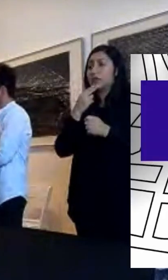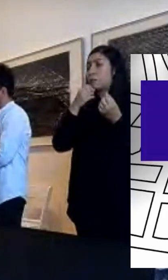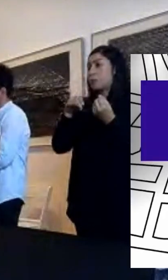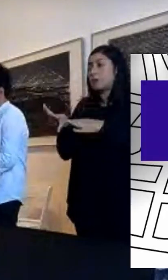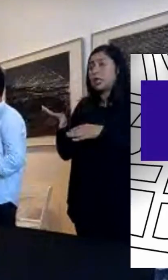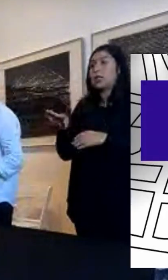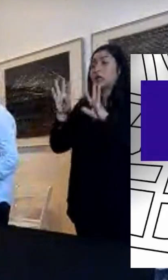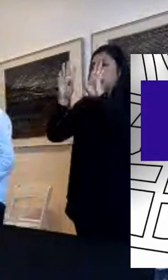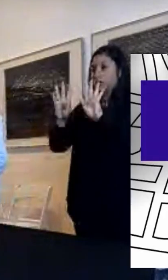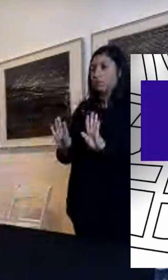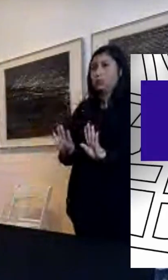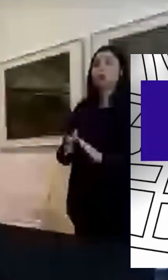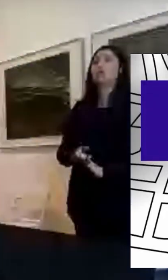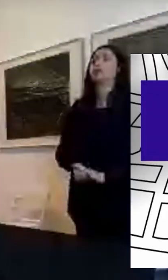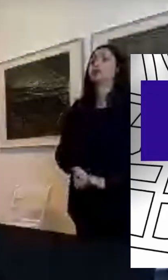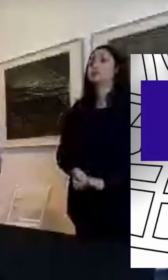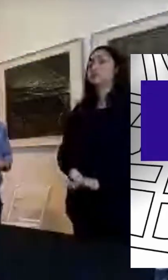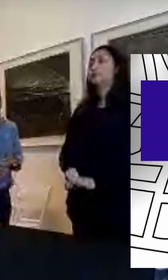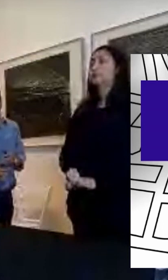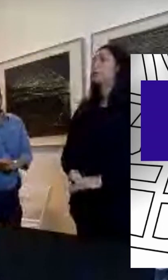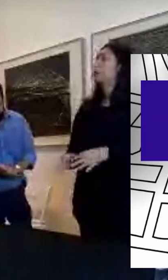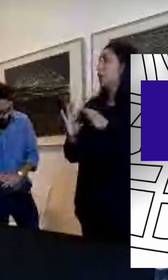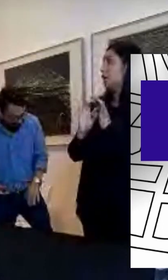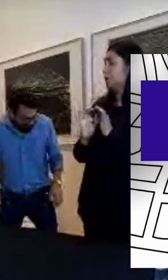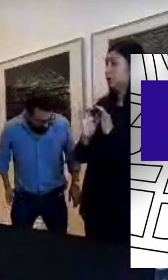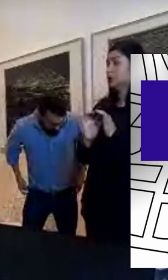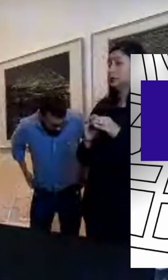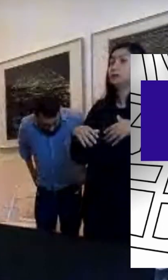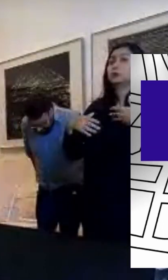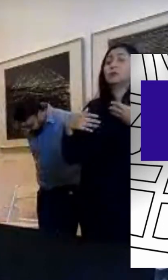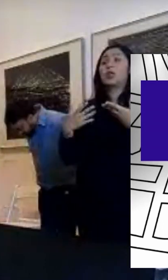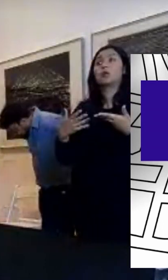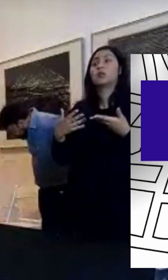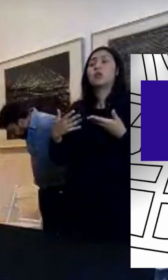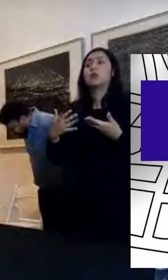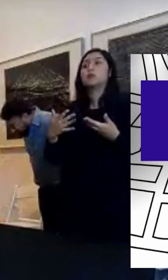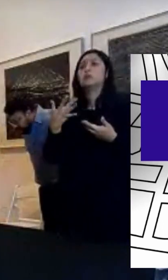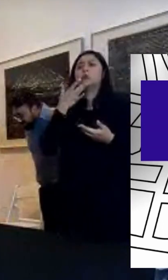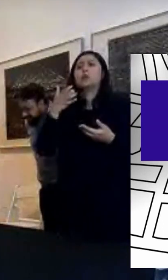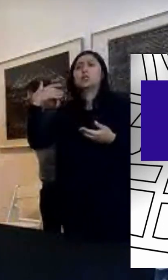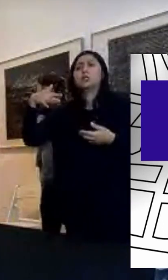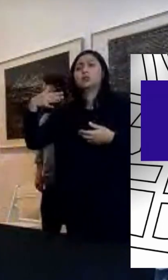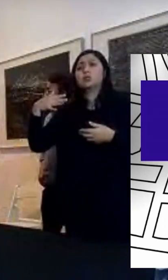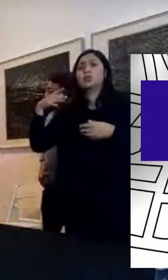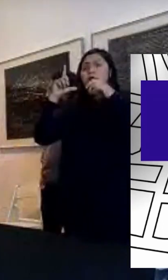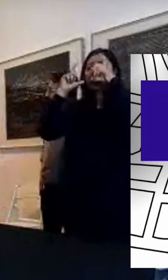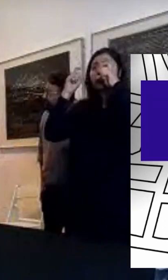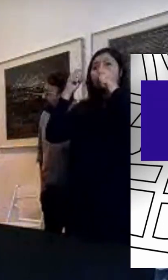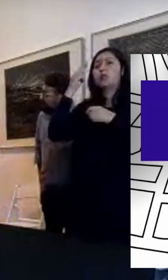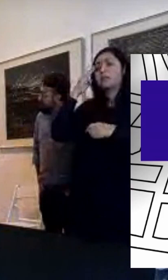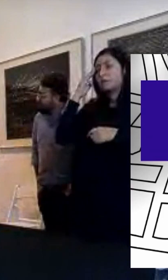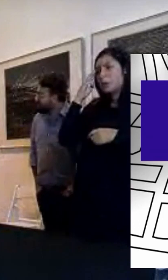parte. Gracias, Mauro. Bueno, ¿por qué es relevante, digamos, el proyecto Fotografía Memoria Barrio